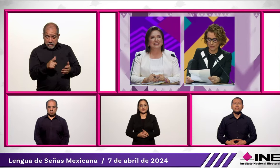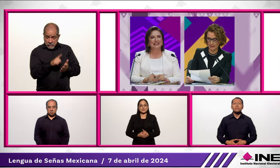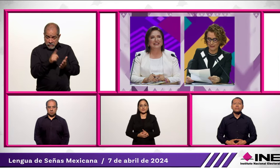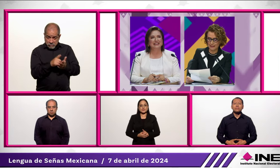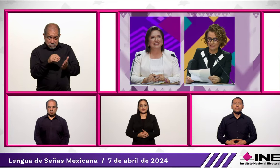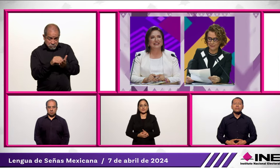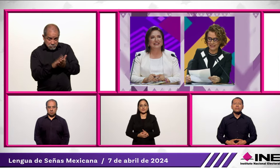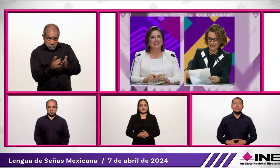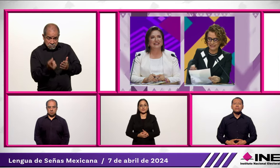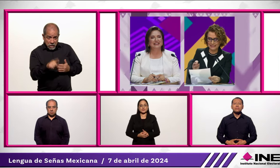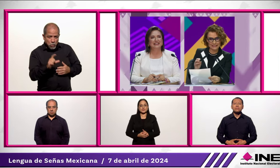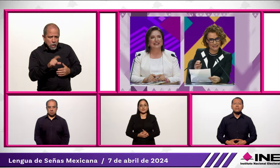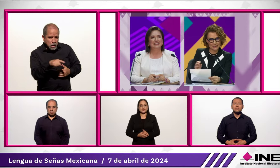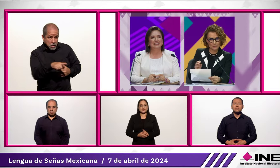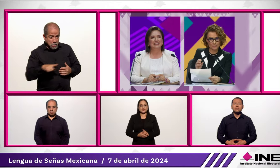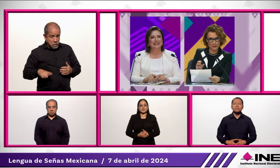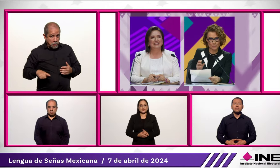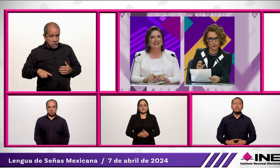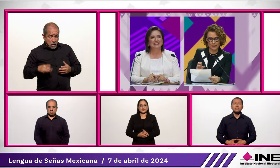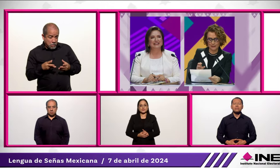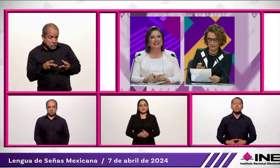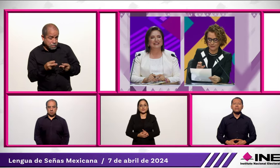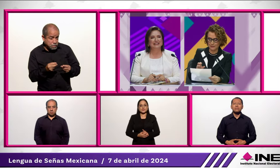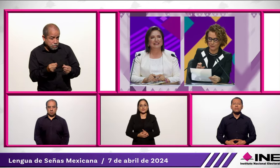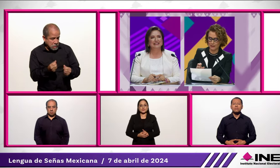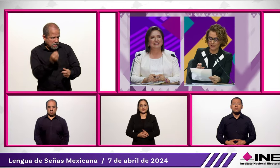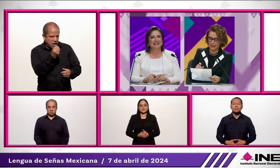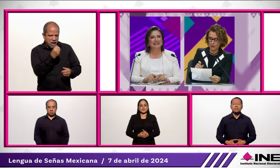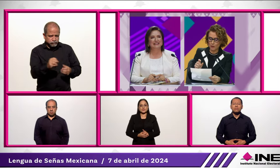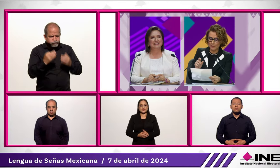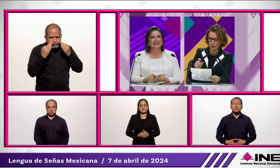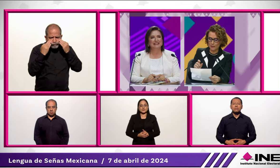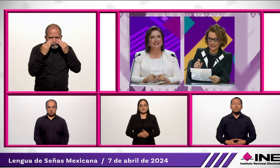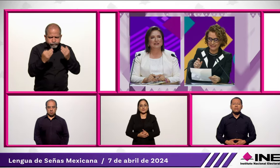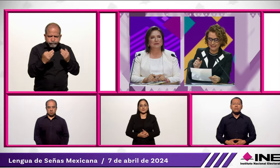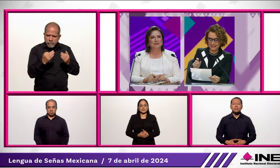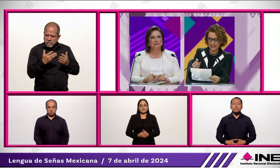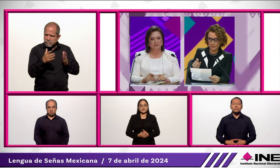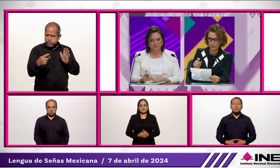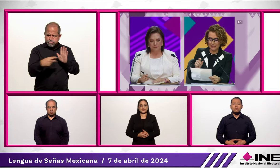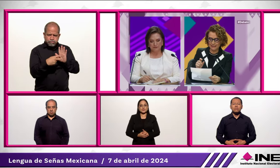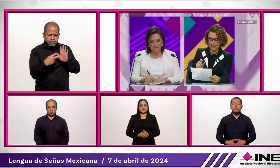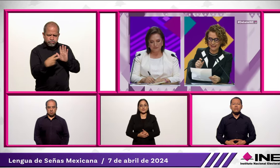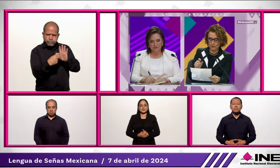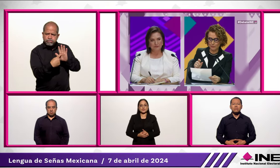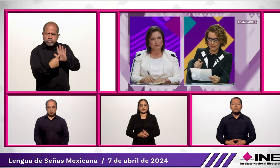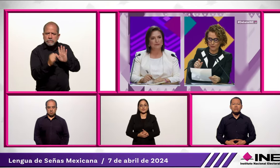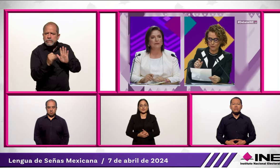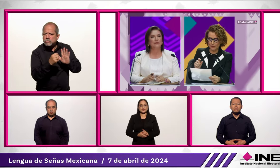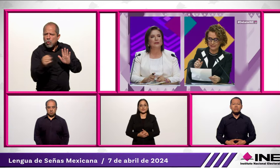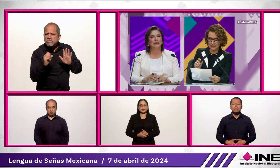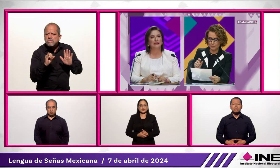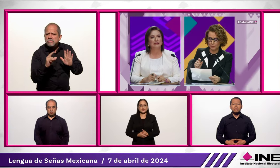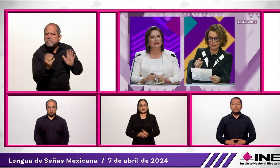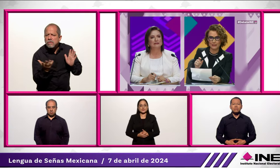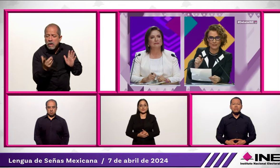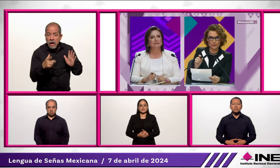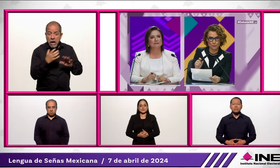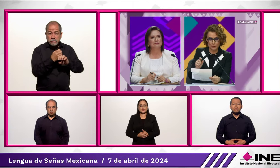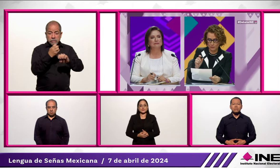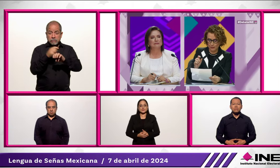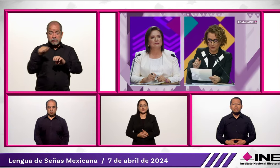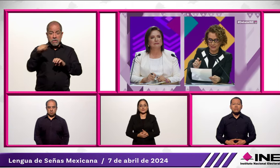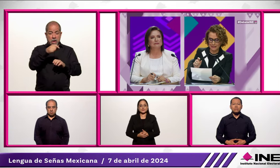a conocer? ¿Debería de existir, pregunta esta ciudadana, una cuenta central por entidad de gobierno donde se deposite